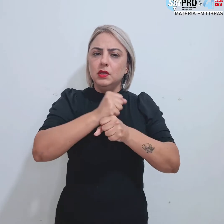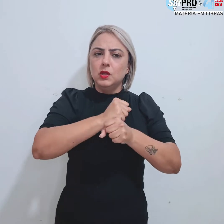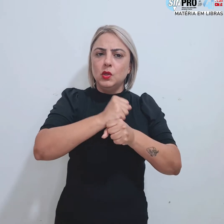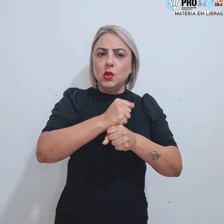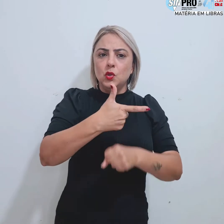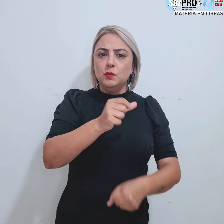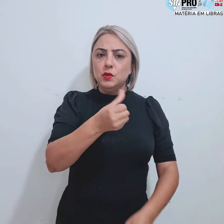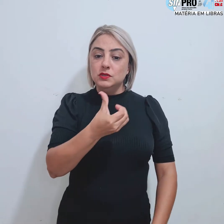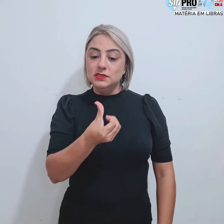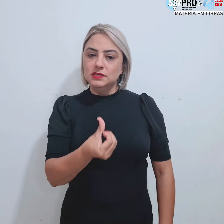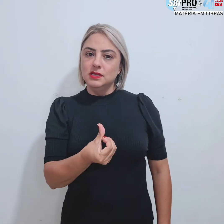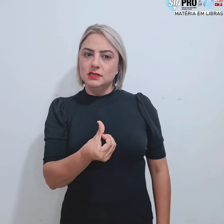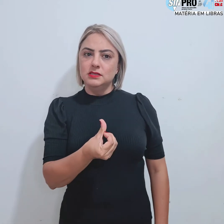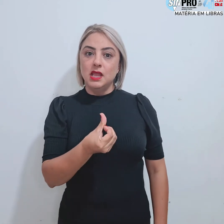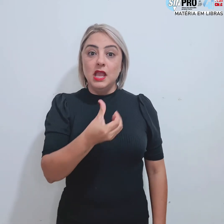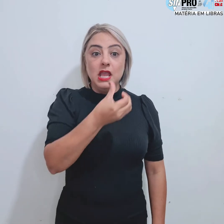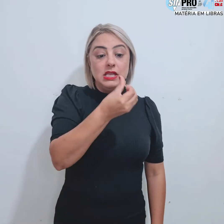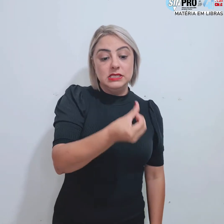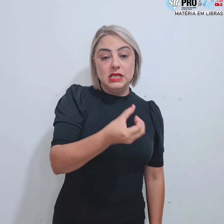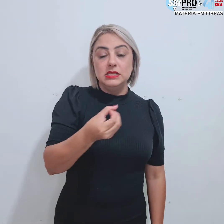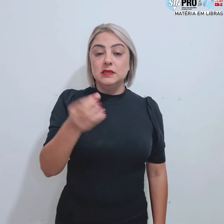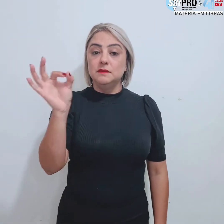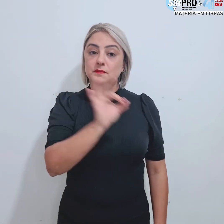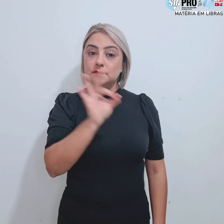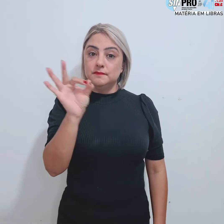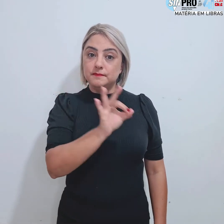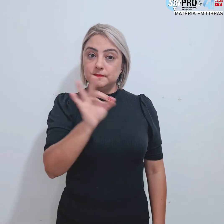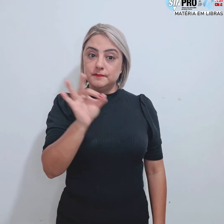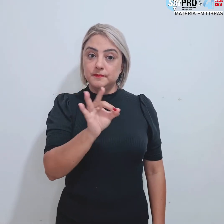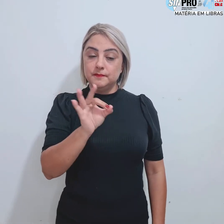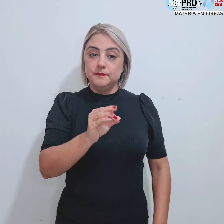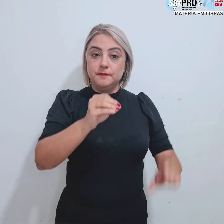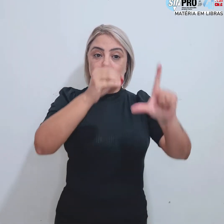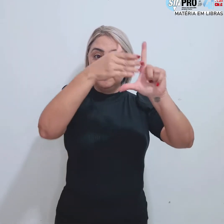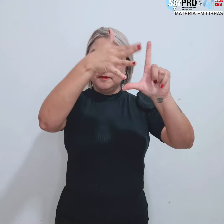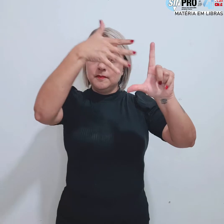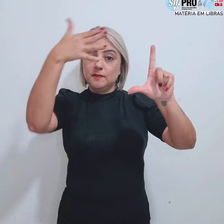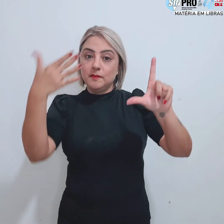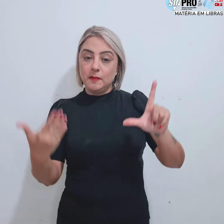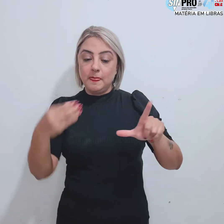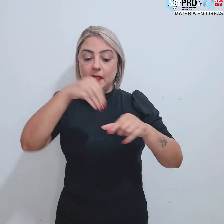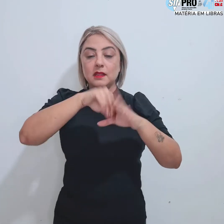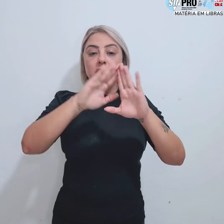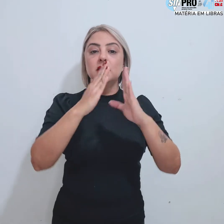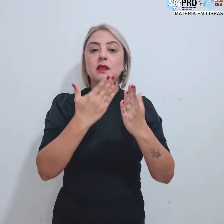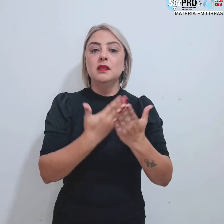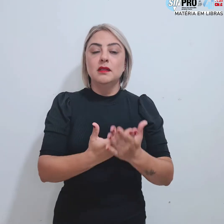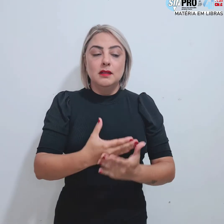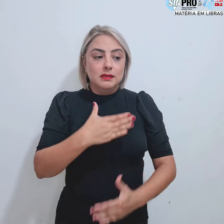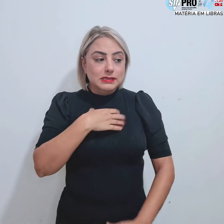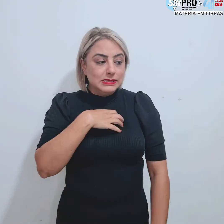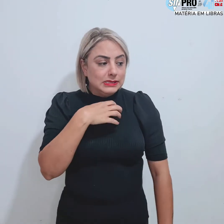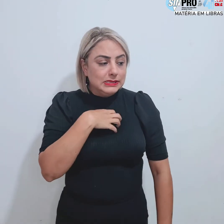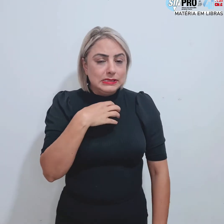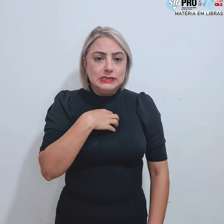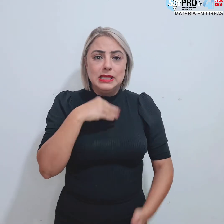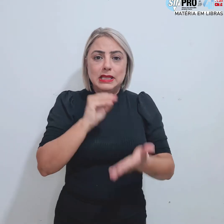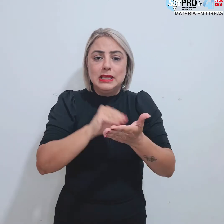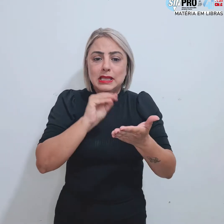2016, 2016, 60% dos LGBT na escola se sentem inseguros